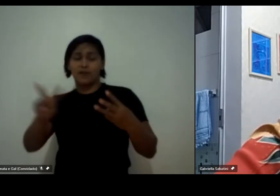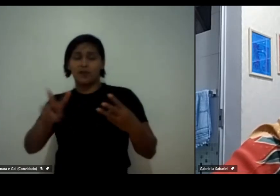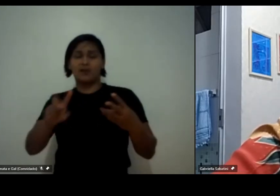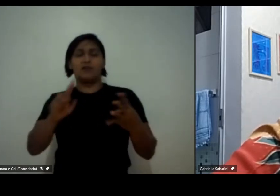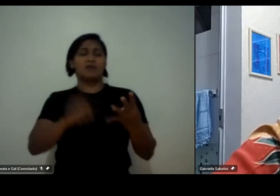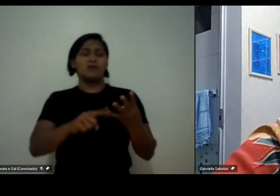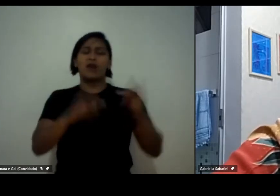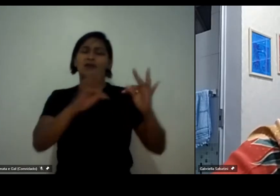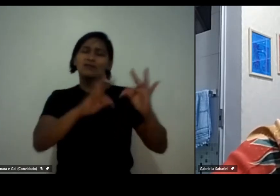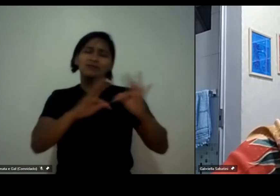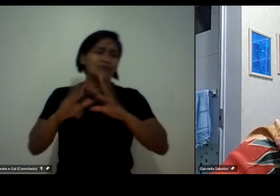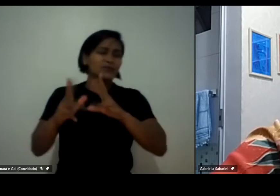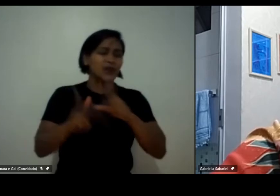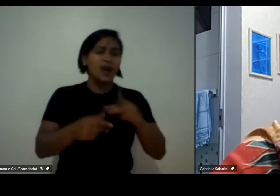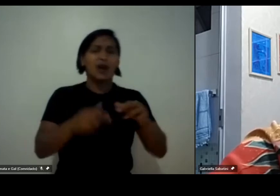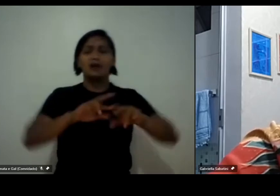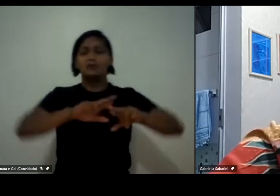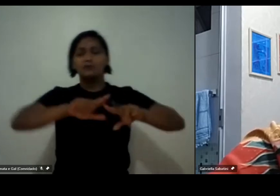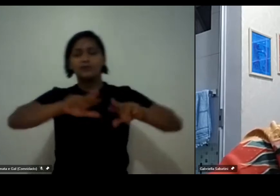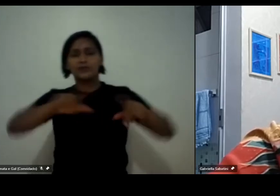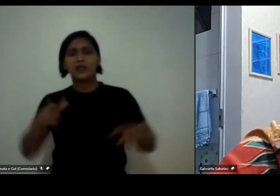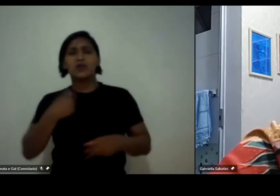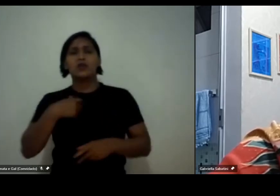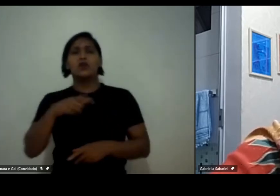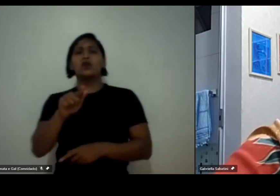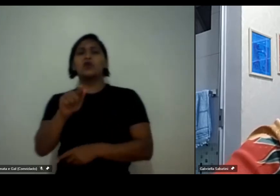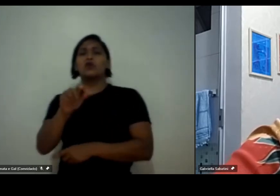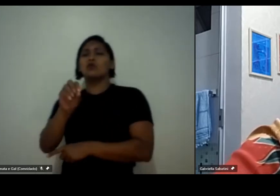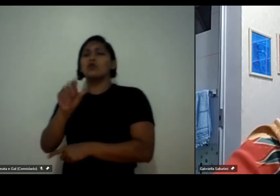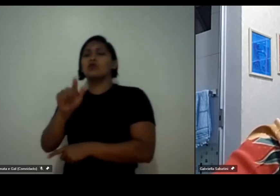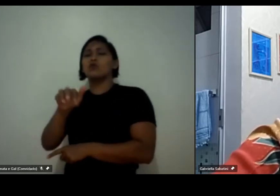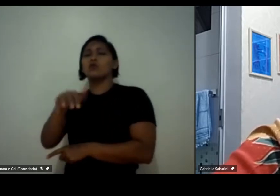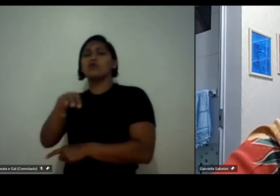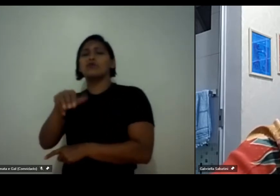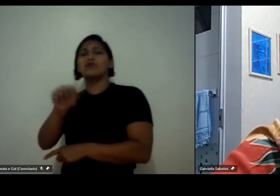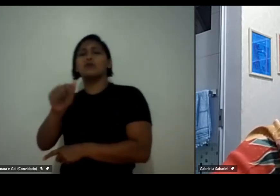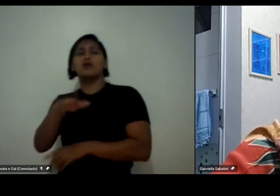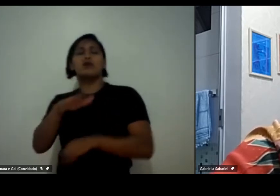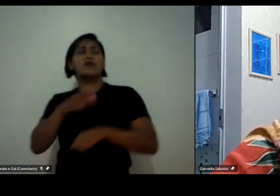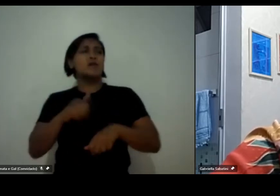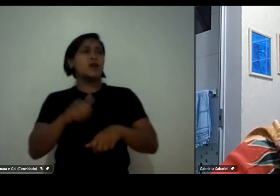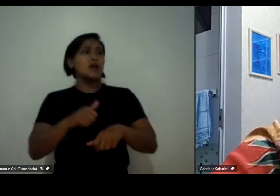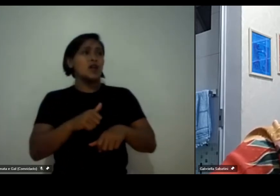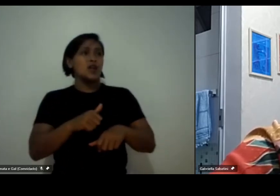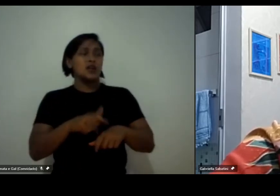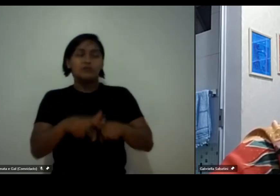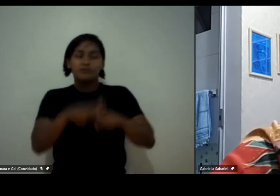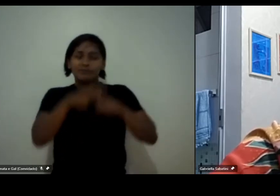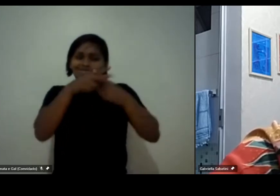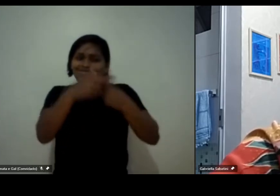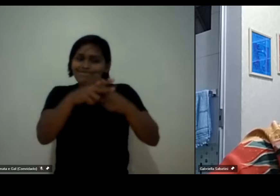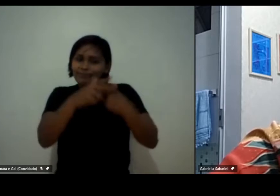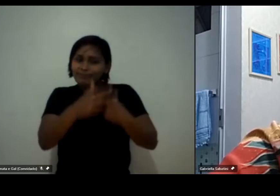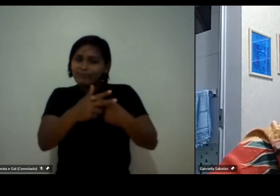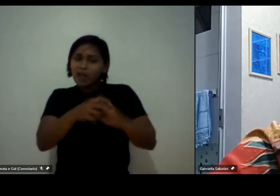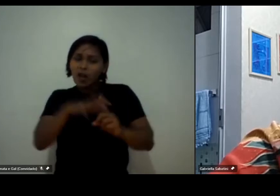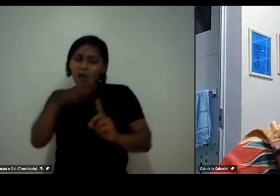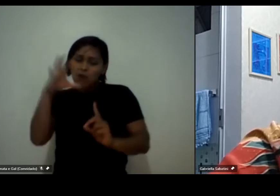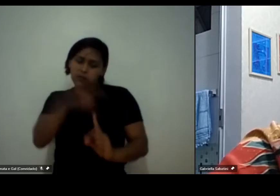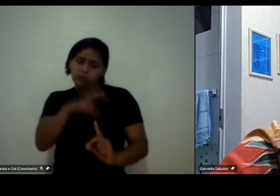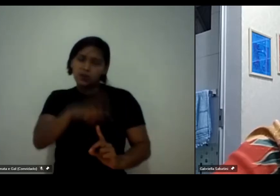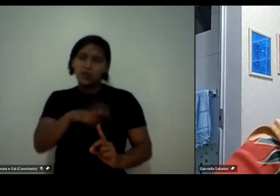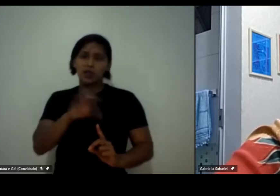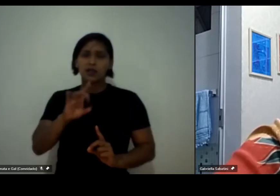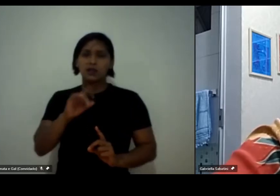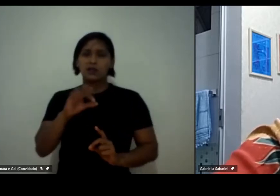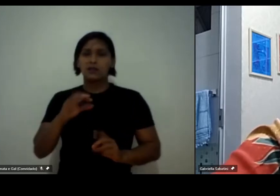que permitem o que Goffman chama de manipulação da informação, que não incluem o princípio,